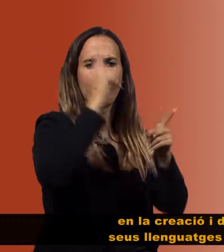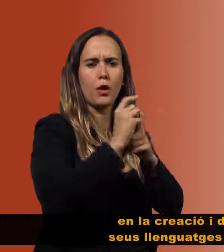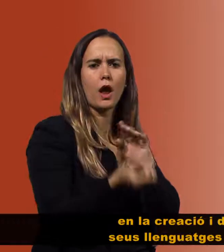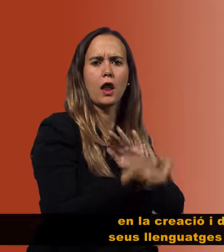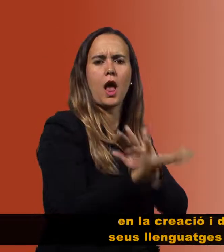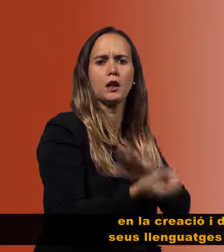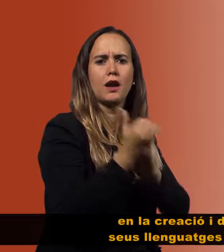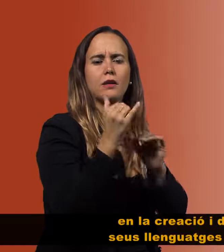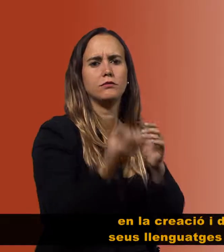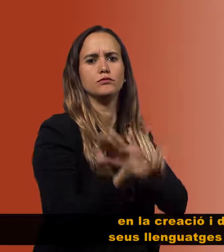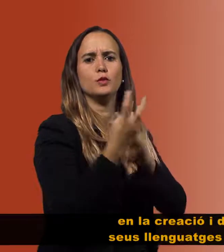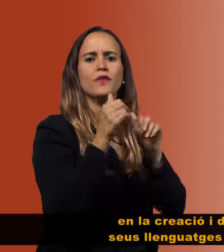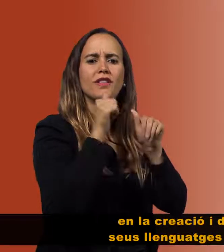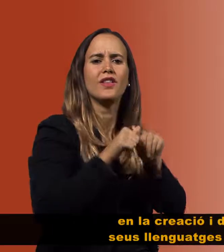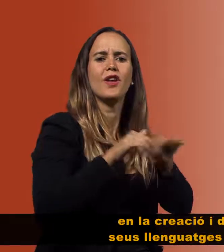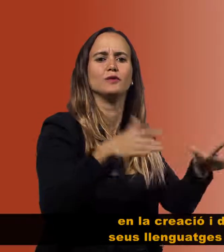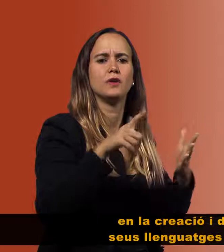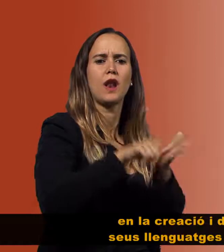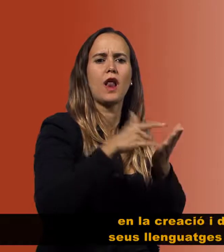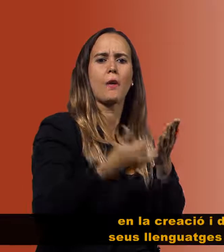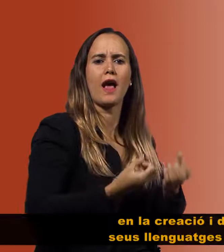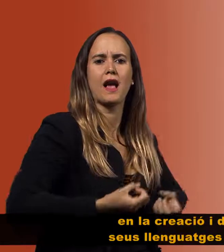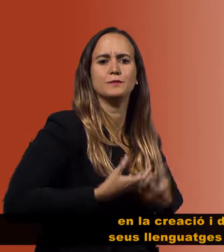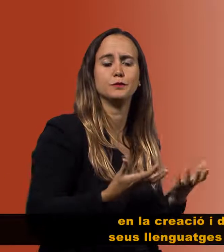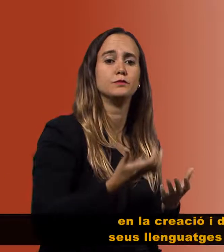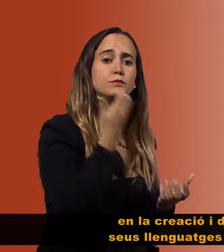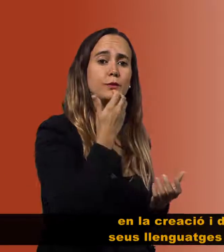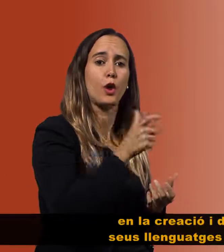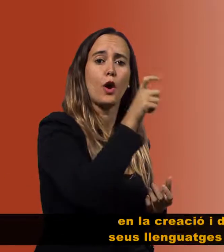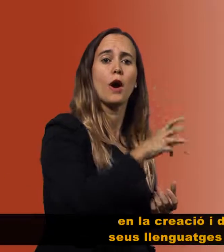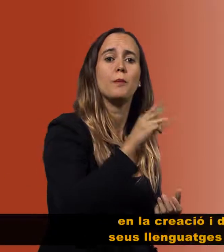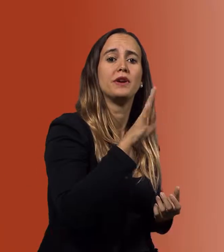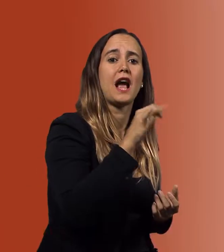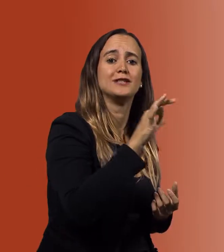Hans Arp, Max Ernst són alguns dels noms que van excel·lir en el camp del gravat.